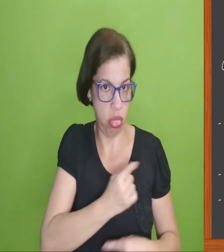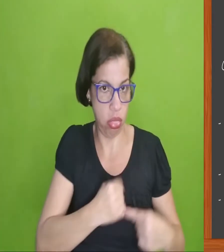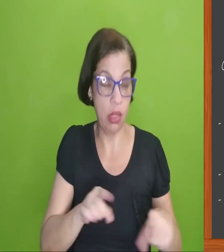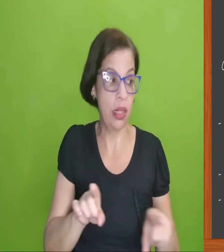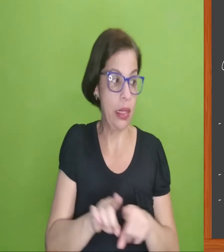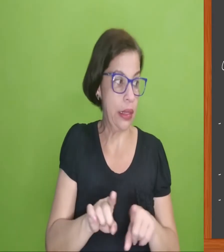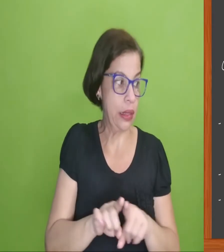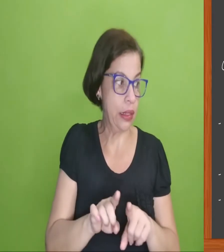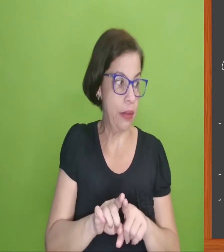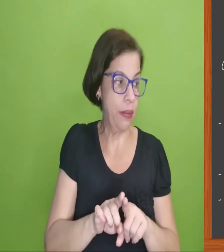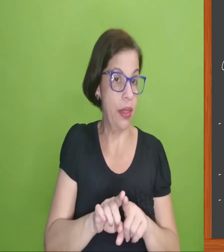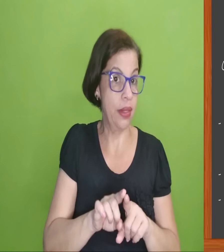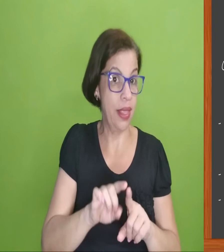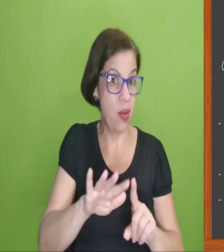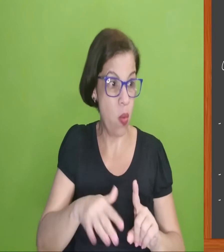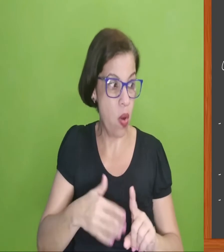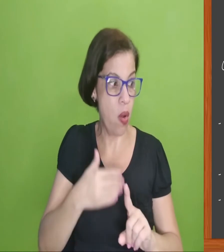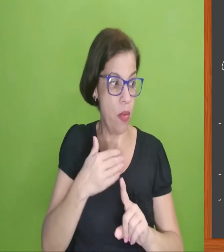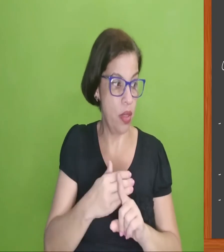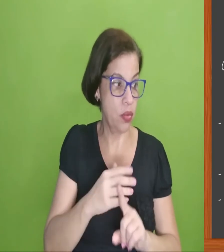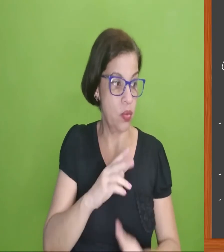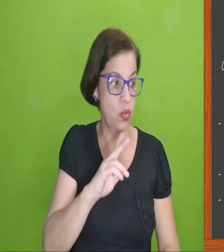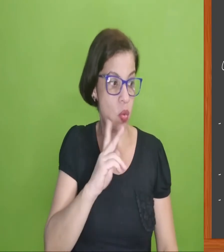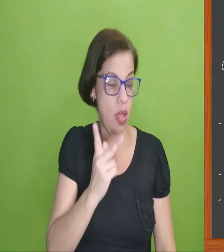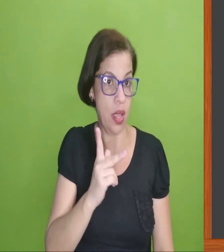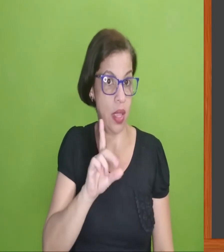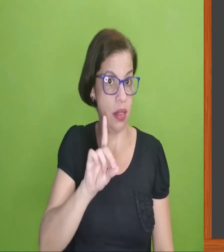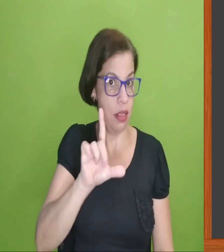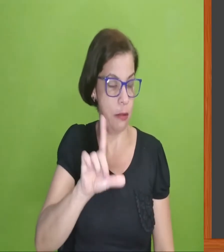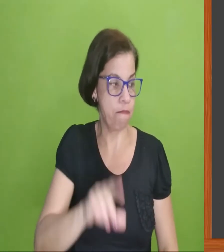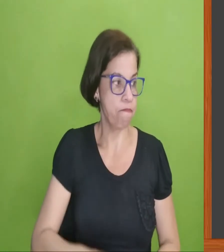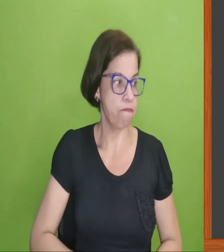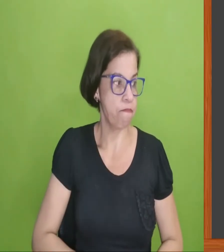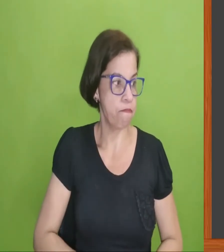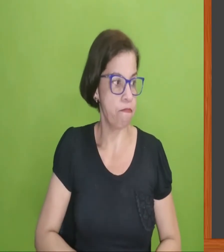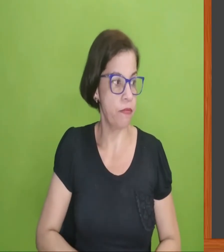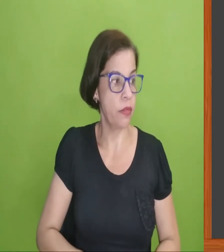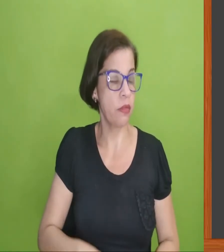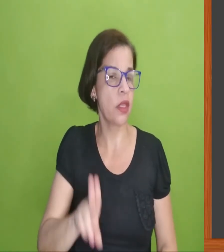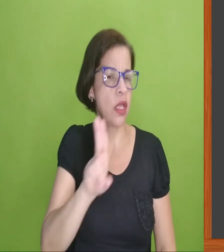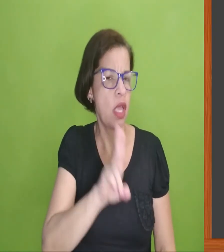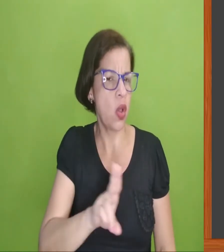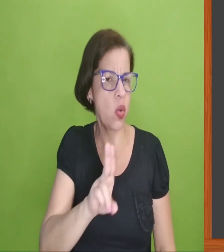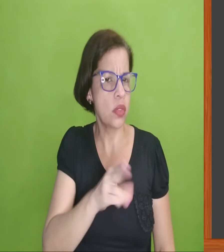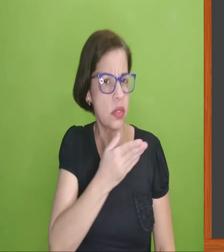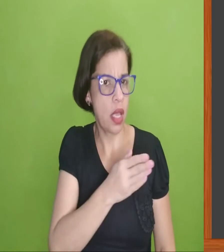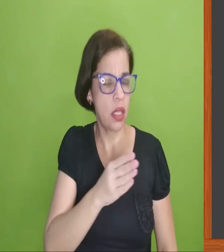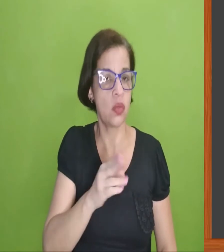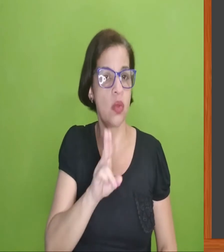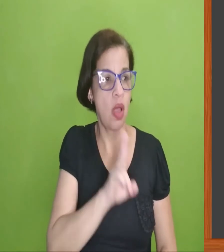um aumento na síntese do HDL. Os fibratos são usados no tratamento